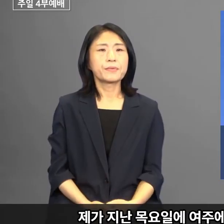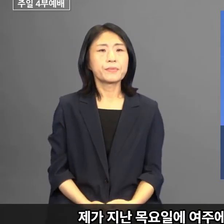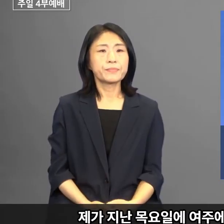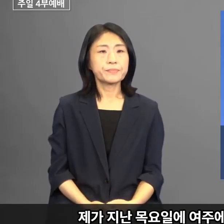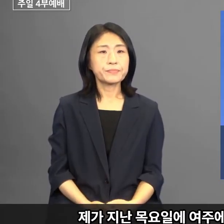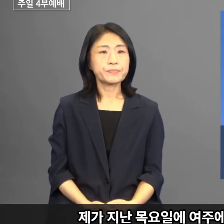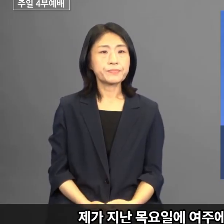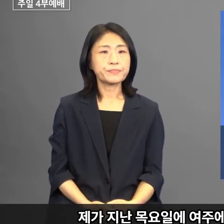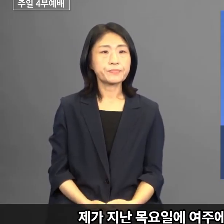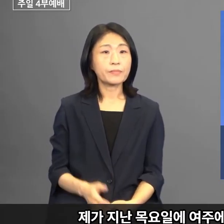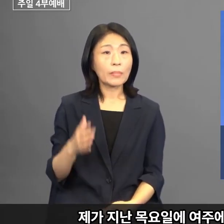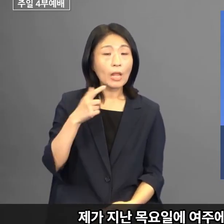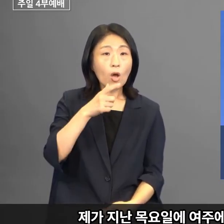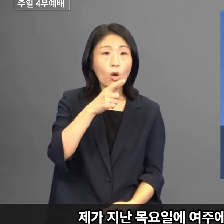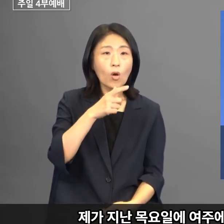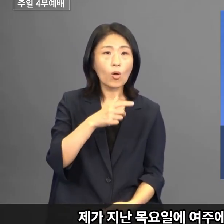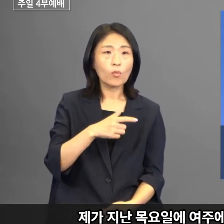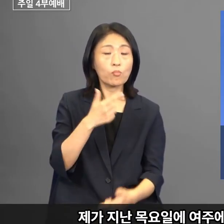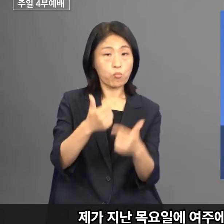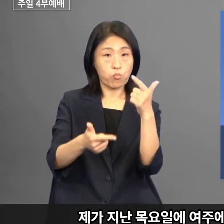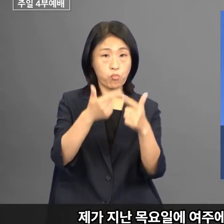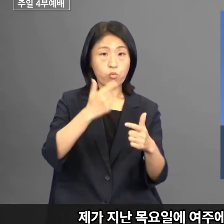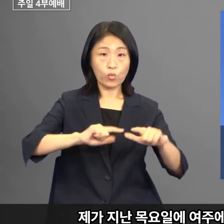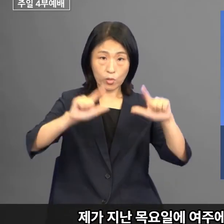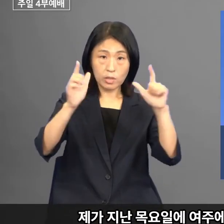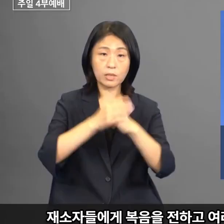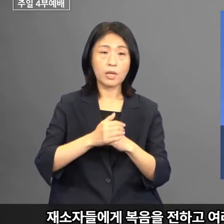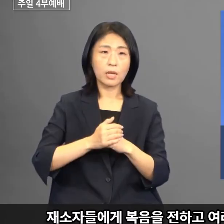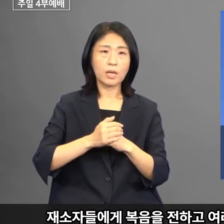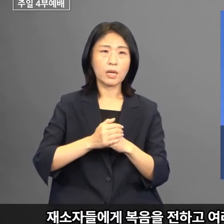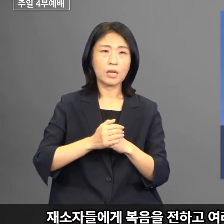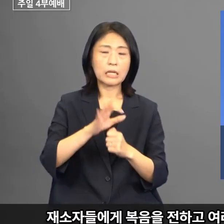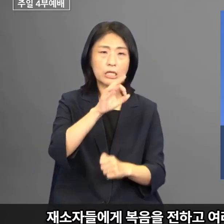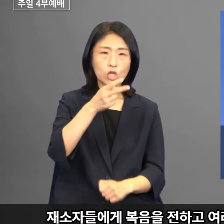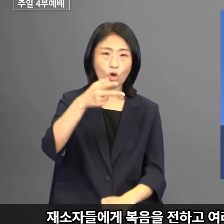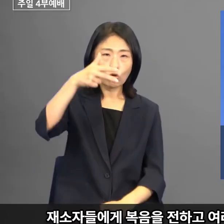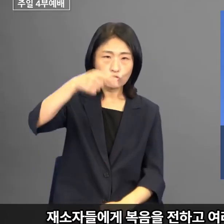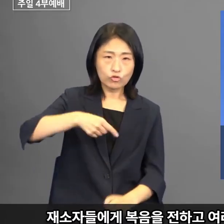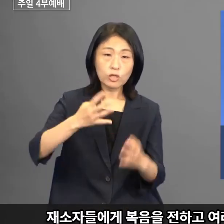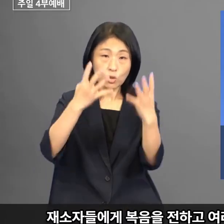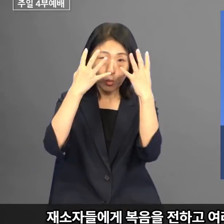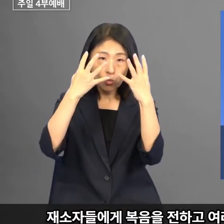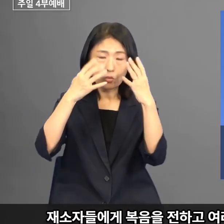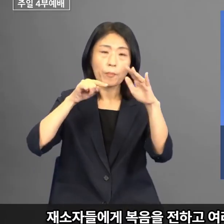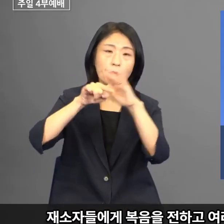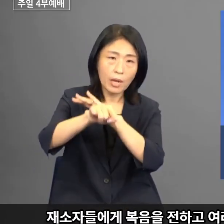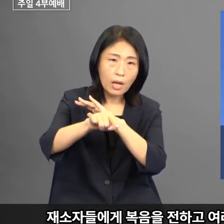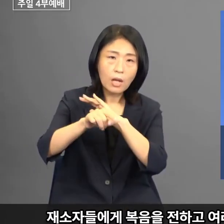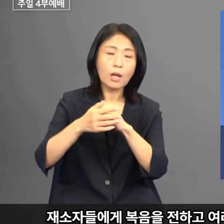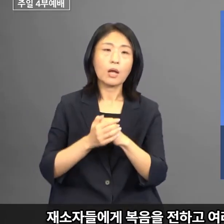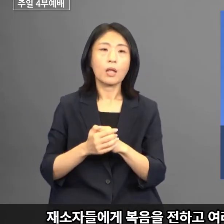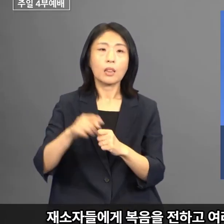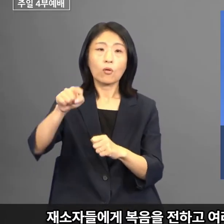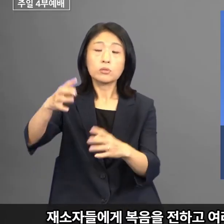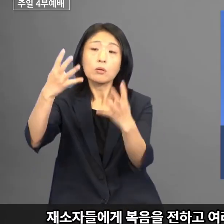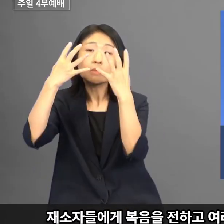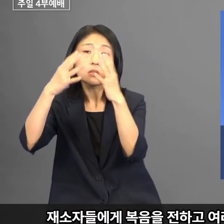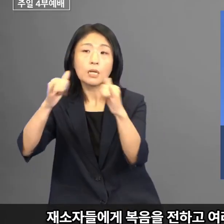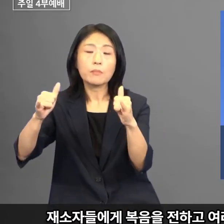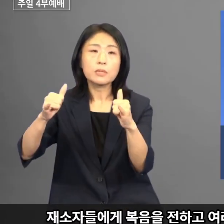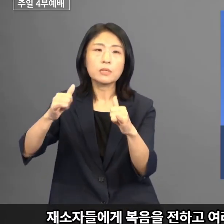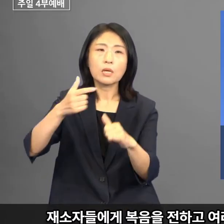제가 지난 목요일에 여주에 있는 소망교도소를 갔습니다. 재소자들에게 복음을 전하고. 여러분,